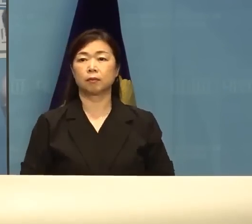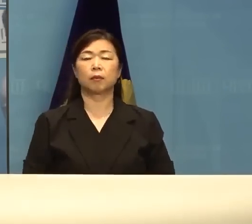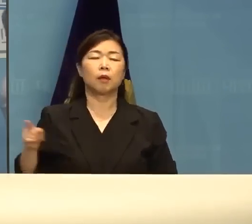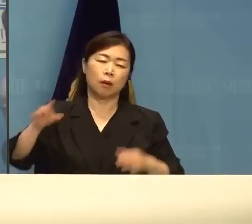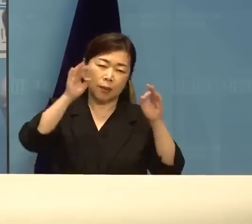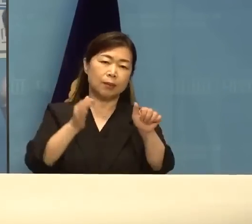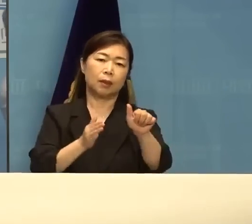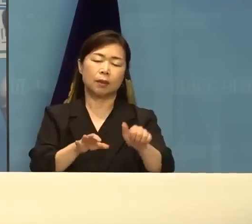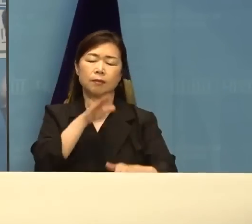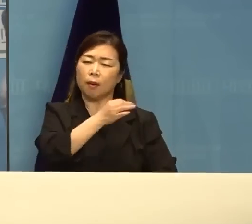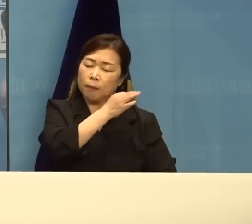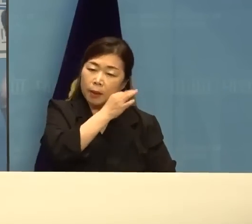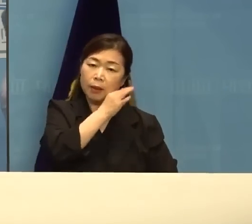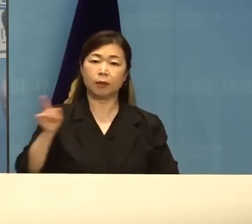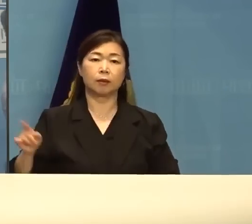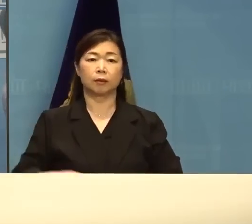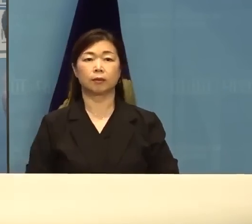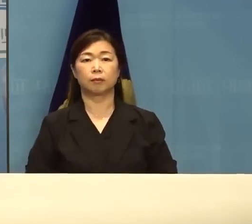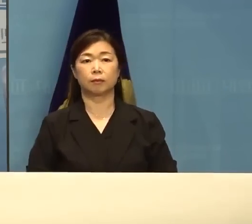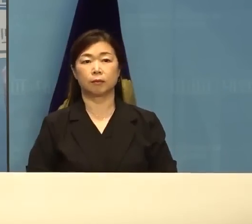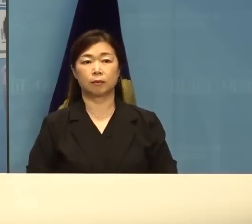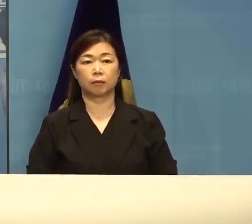이걸 보십시오. 민망해서 보여주기가 어렵습니다.